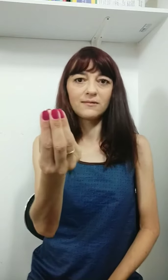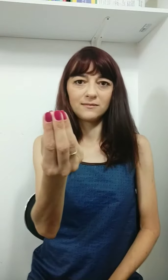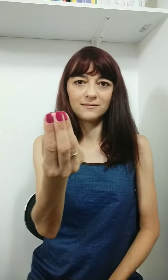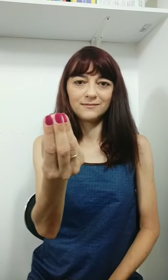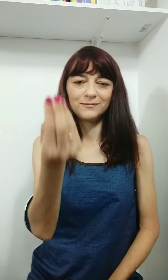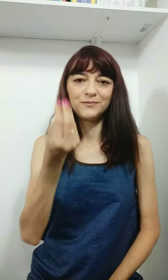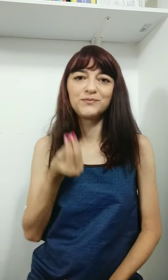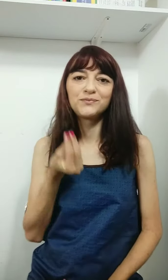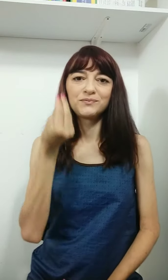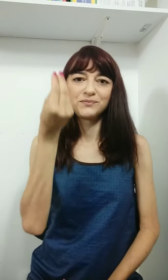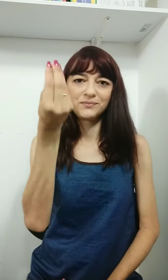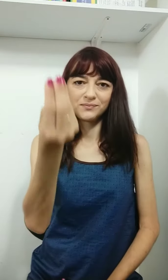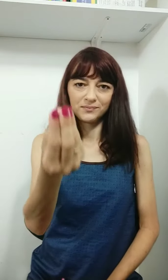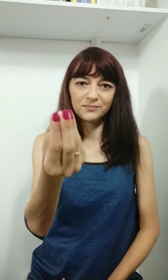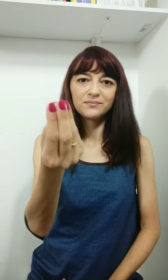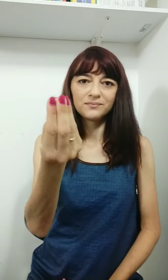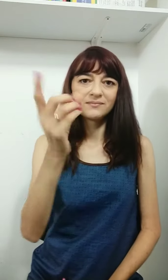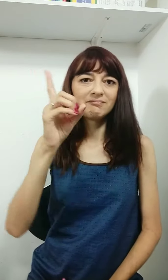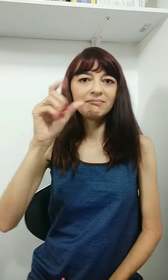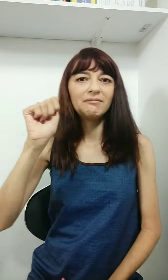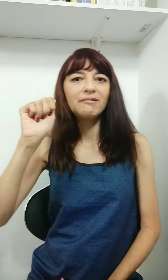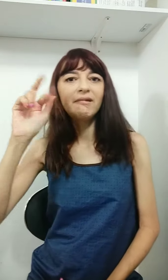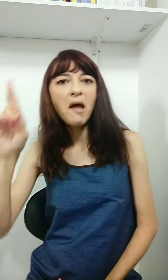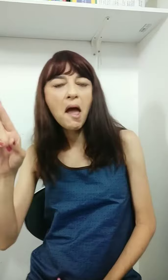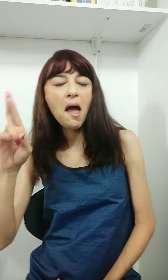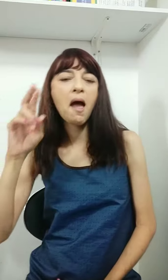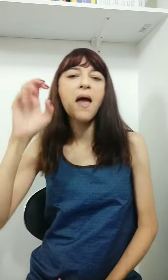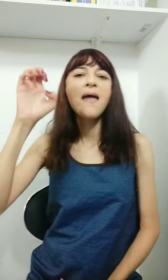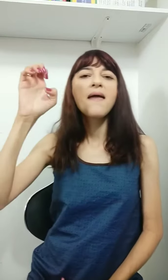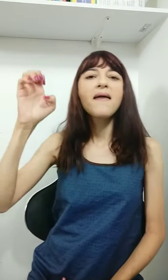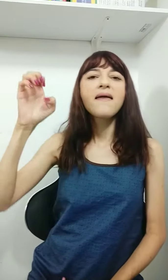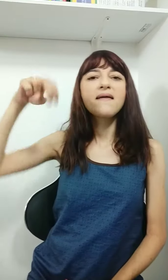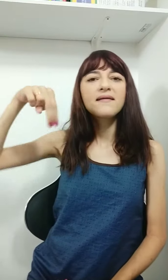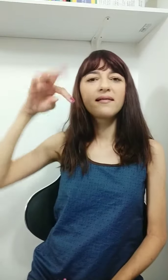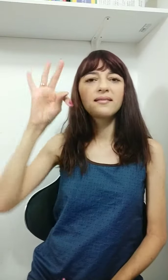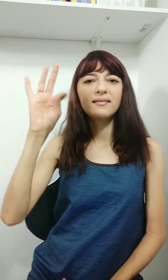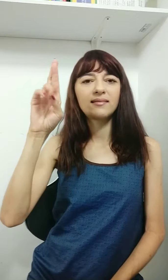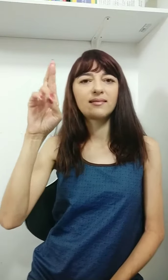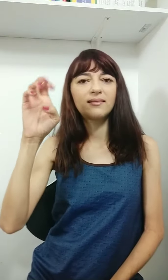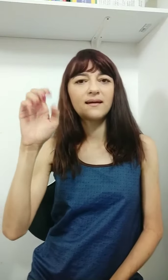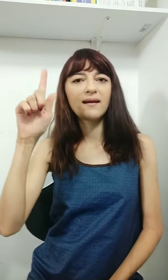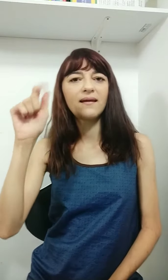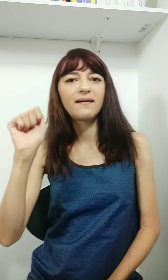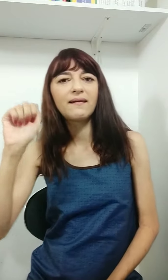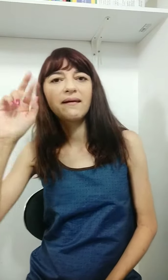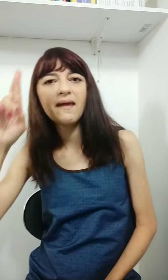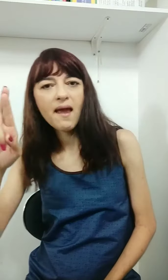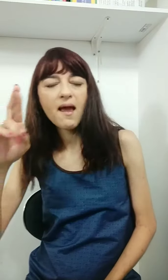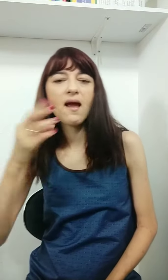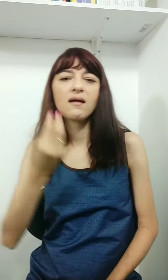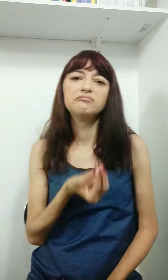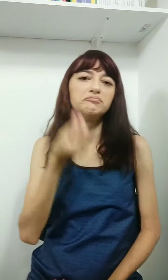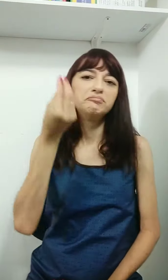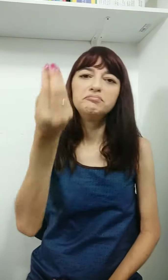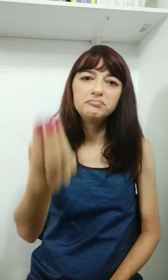prática. Por exemplo, esse sinal aqui, prestem atenção, é o sinal de dar, tá bom? Ou talvez o sinal de entregar, de